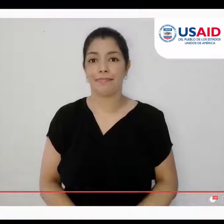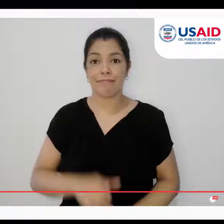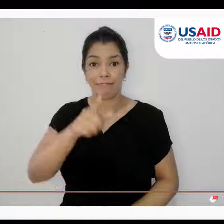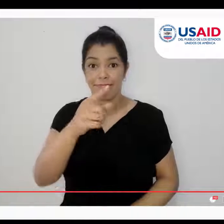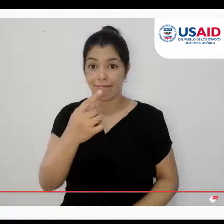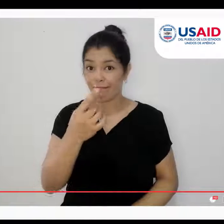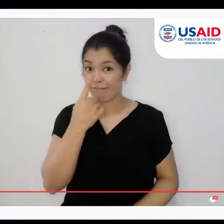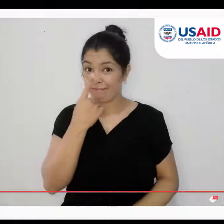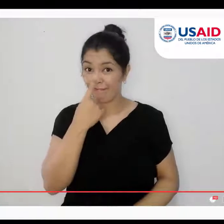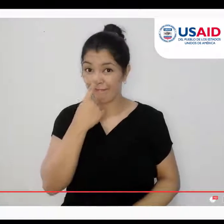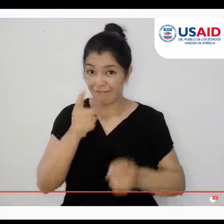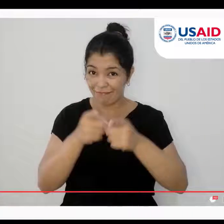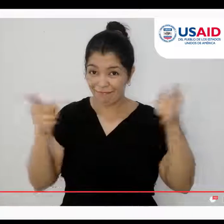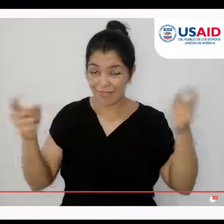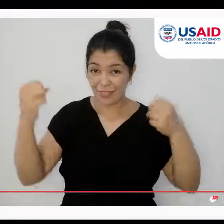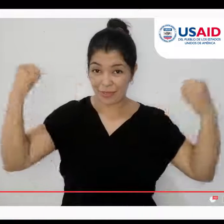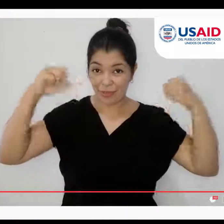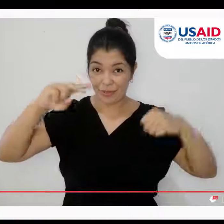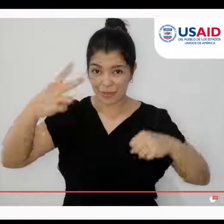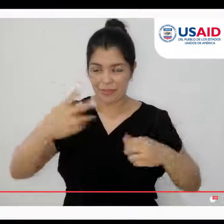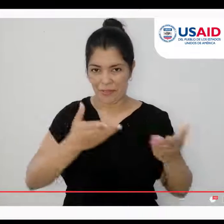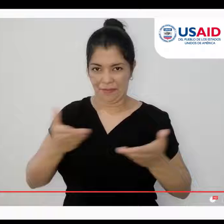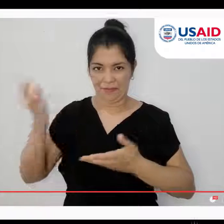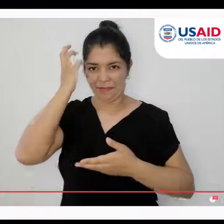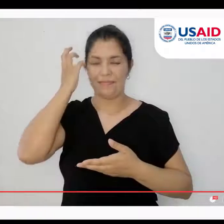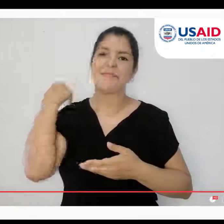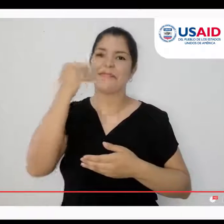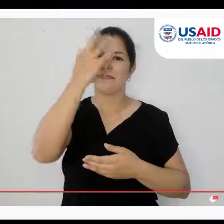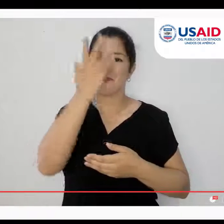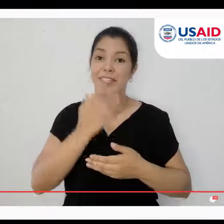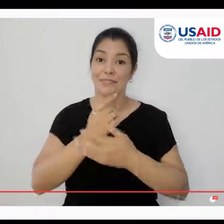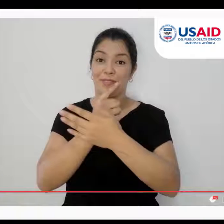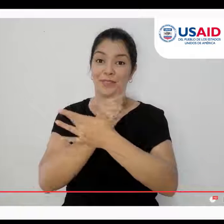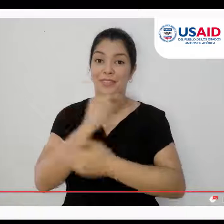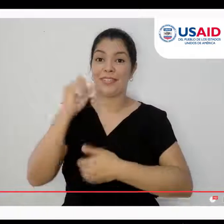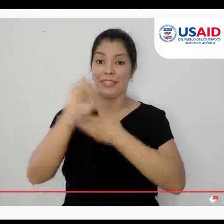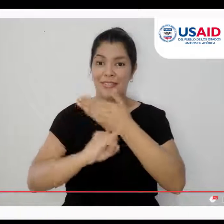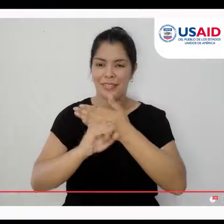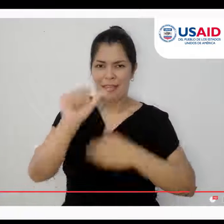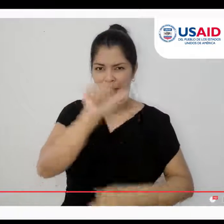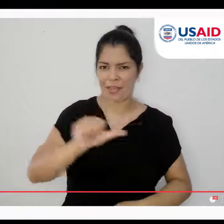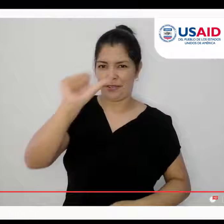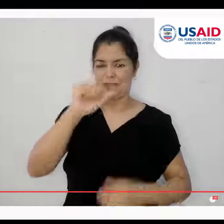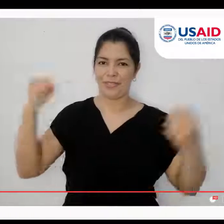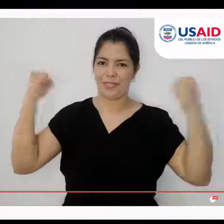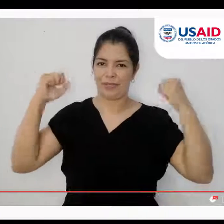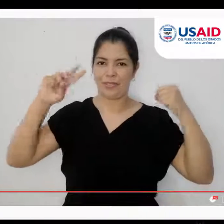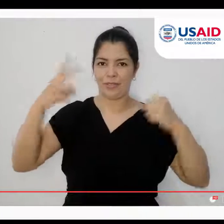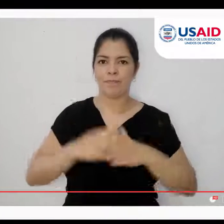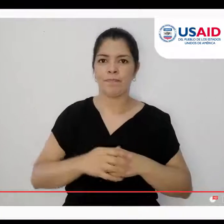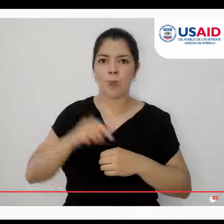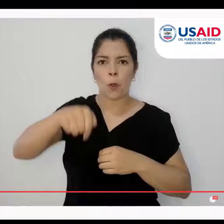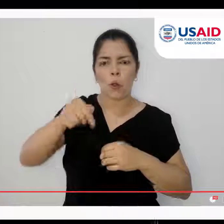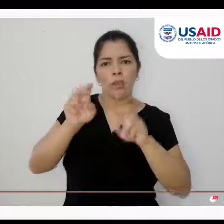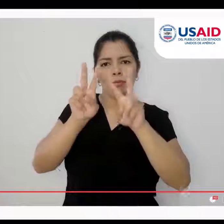Si les interesa conocer un poco más de Sport Power 2, nos pueden encontrar en redes sociales como @SportPower2 y si nos quieren contar qué